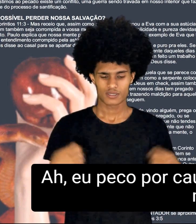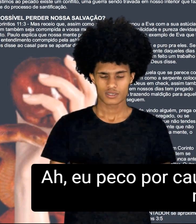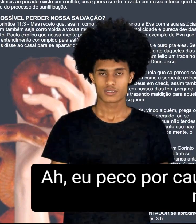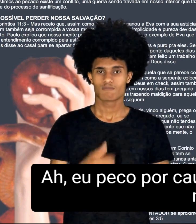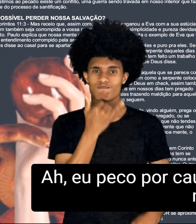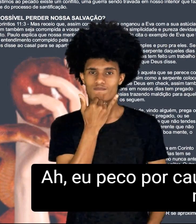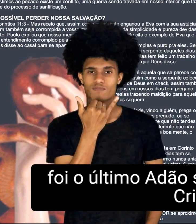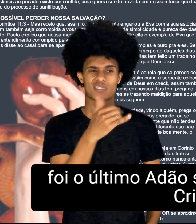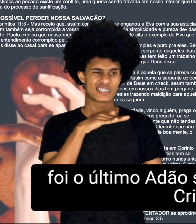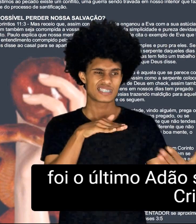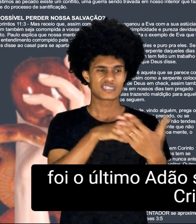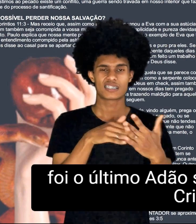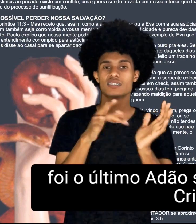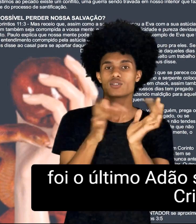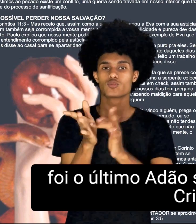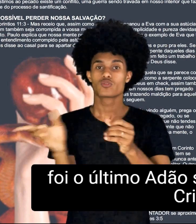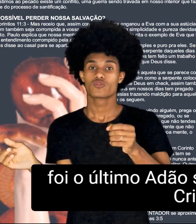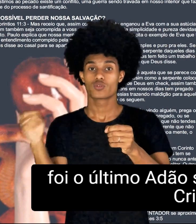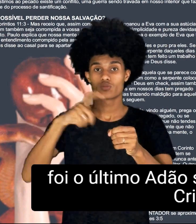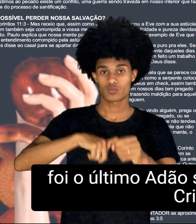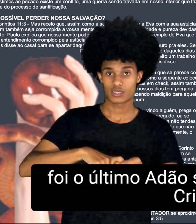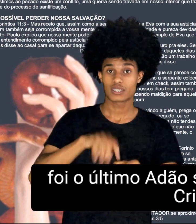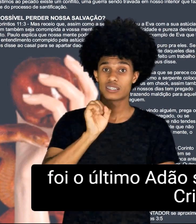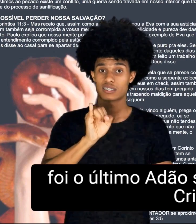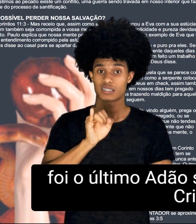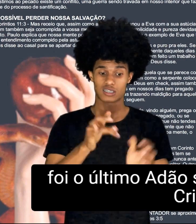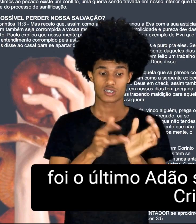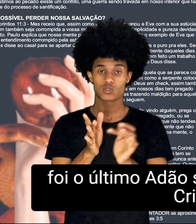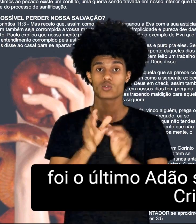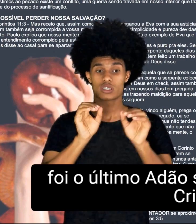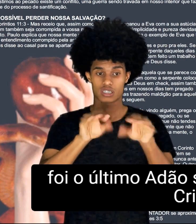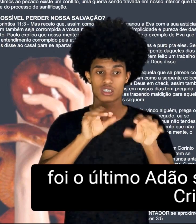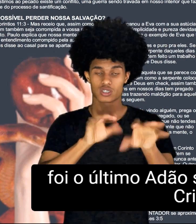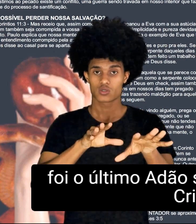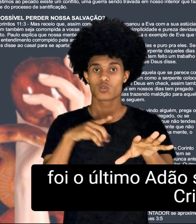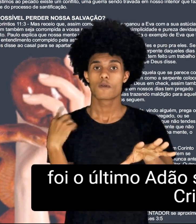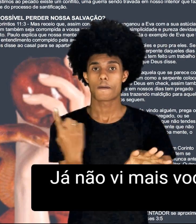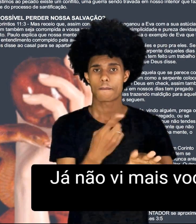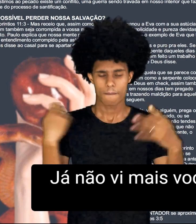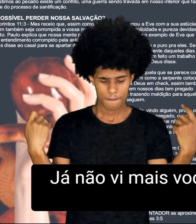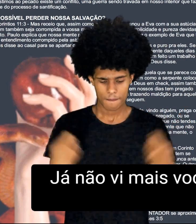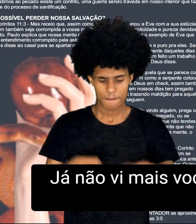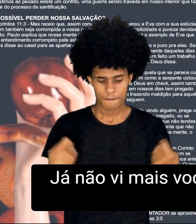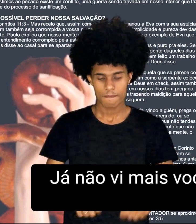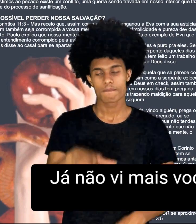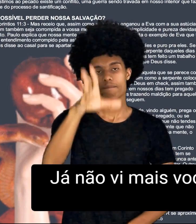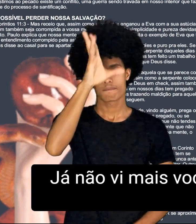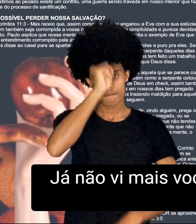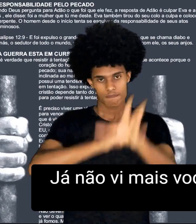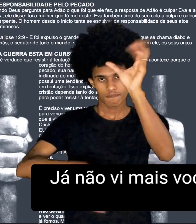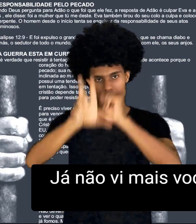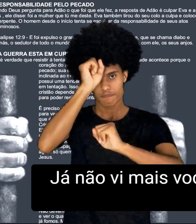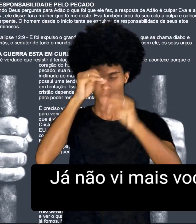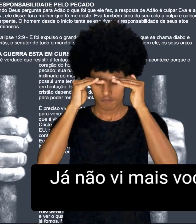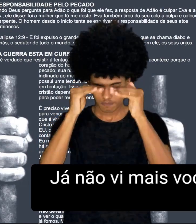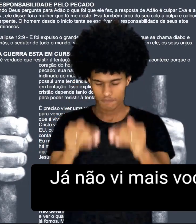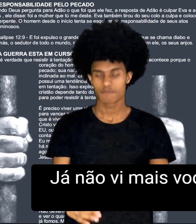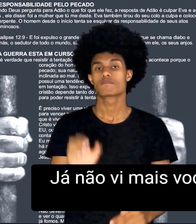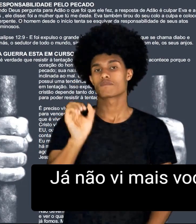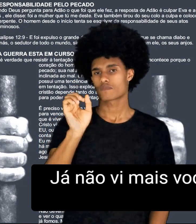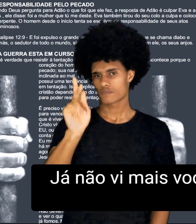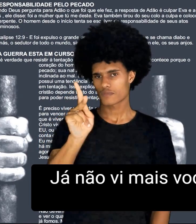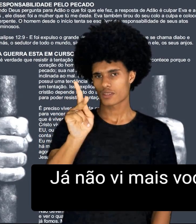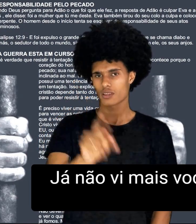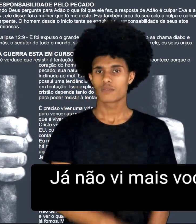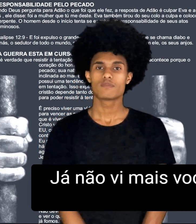de Adão. Não, mas Jesus foi o último Adão. Se você está em Cristo, nova criatura você é. Já não vive mais você, mas Cristo